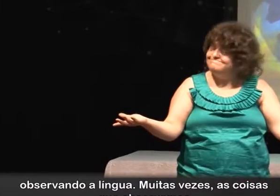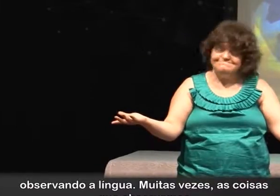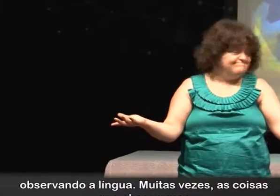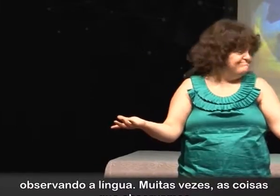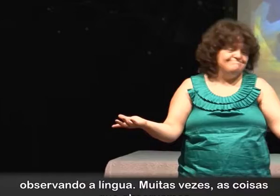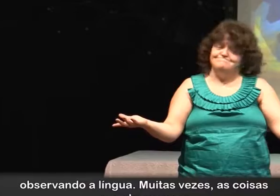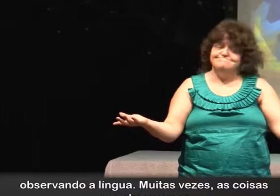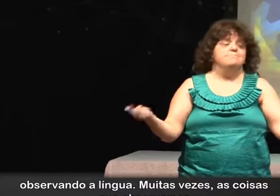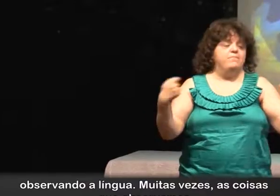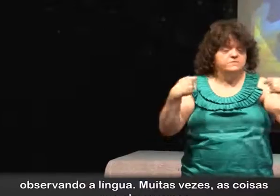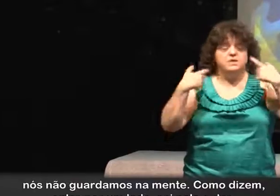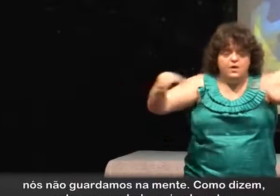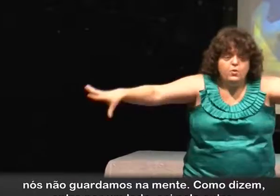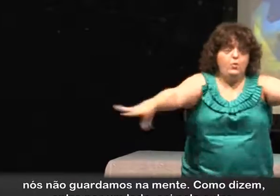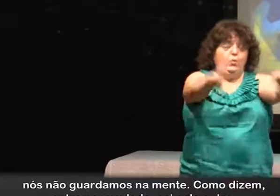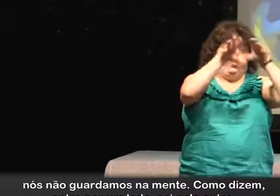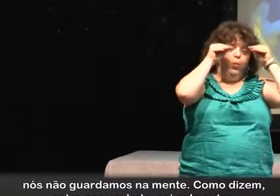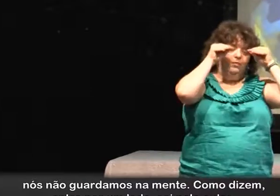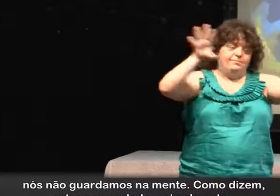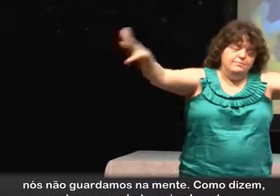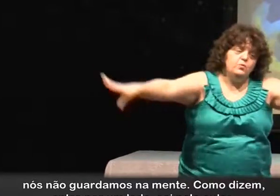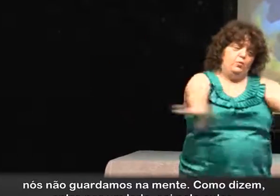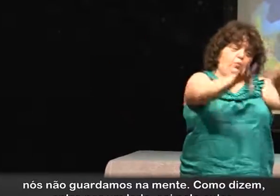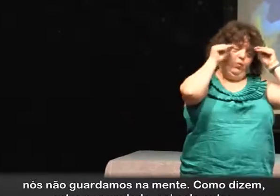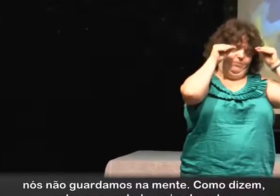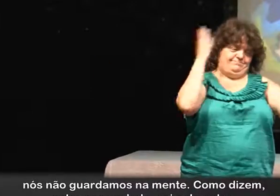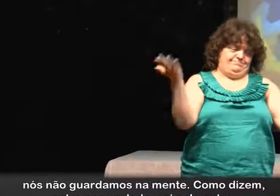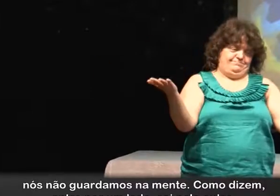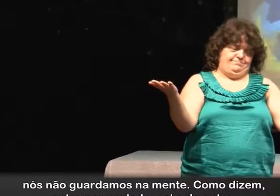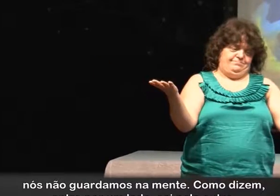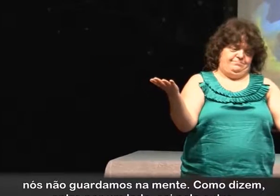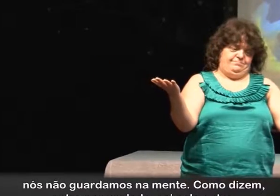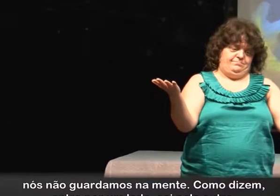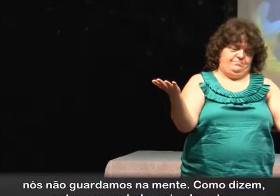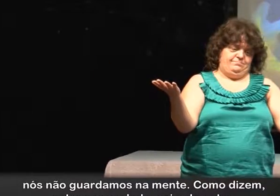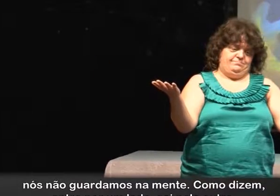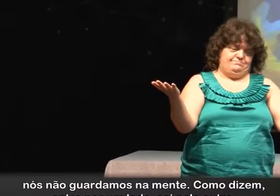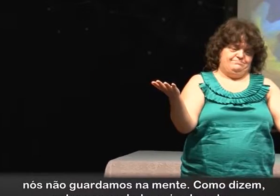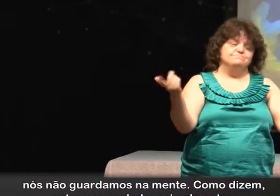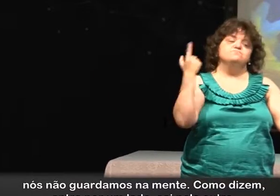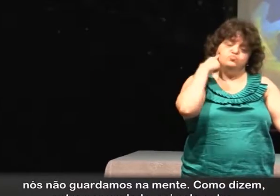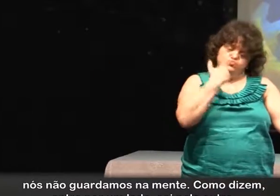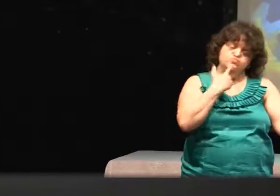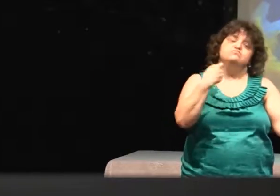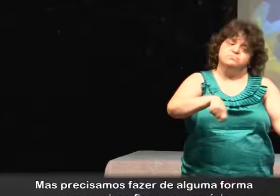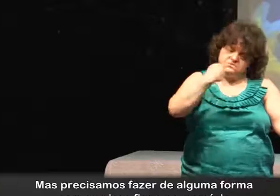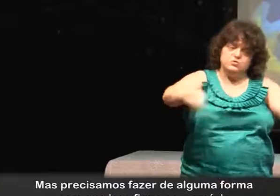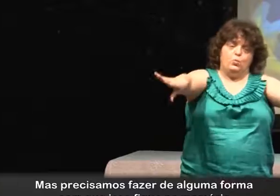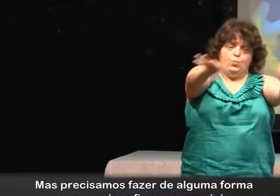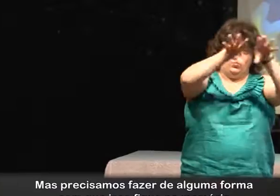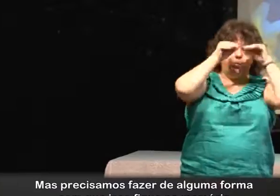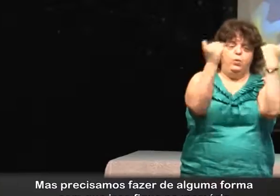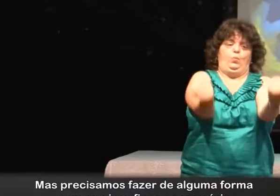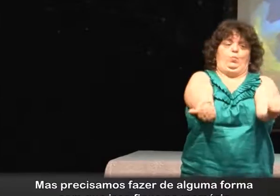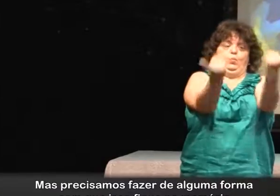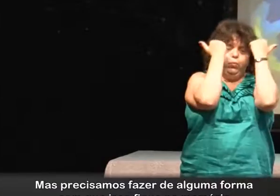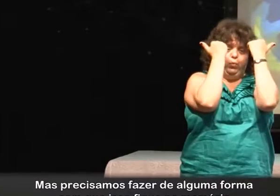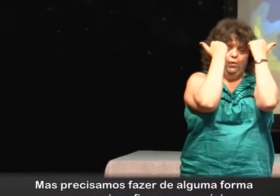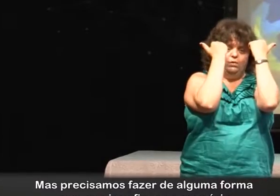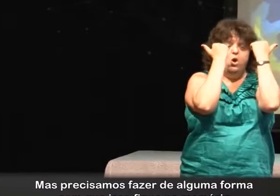que nós observamos, nós não guardamos na mente, né? Como a gente diz, entra para um lado, sai pelo outro. Mas a gente precisa fazer